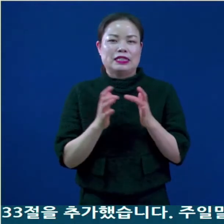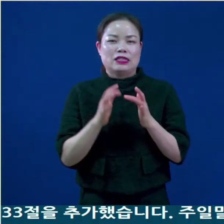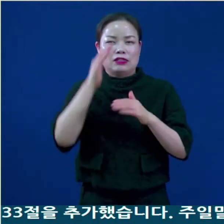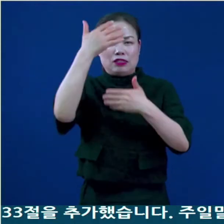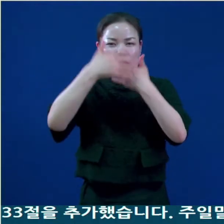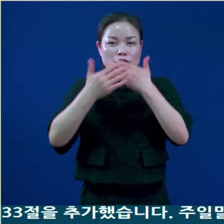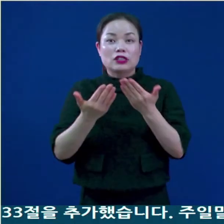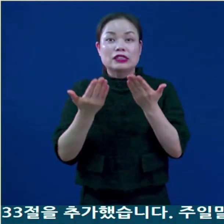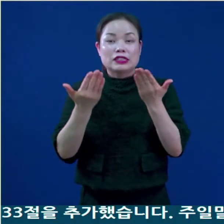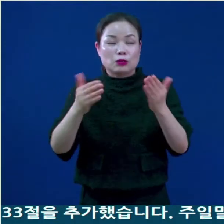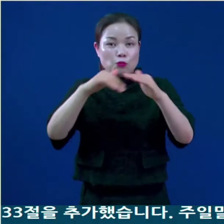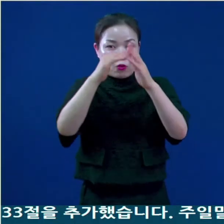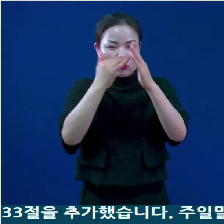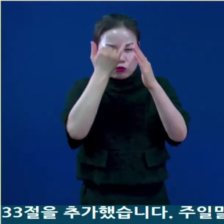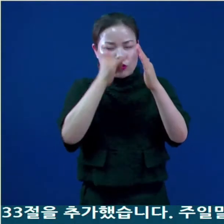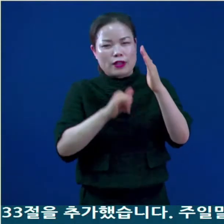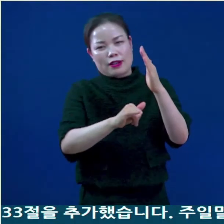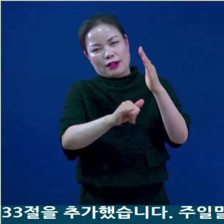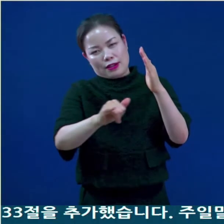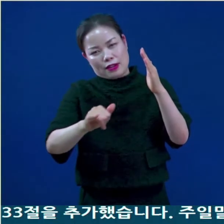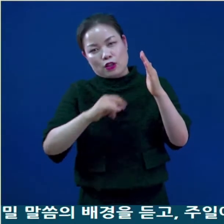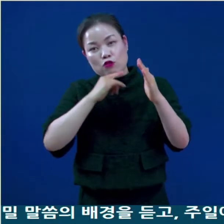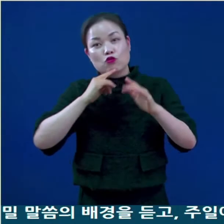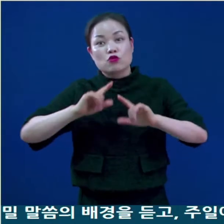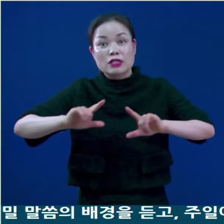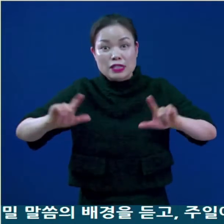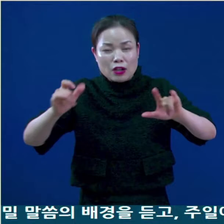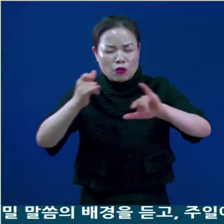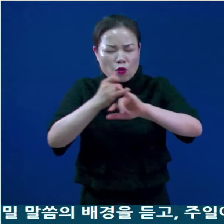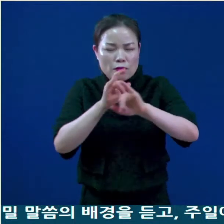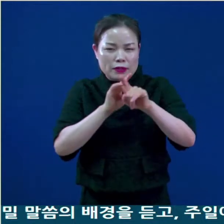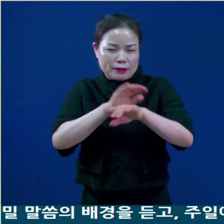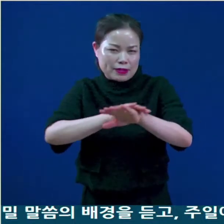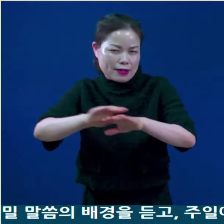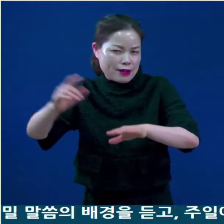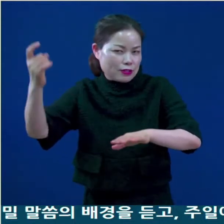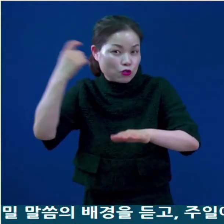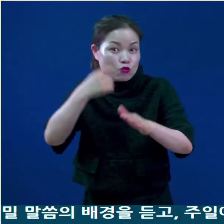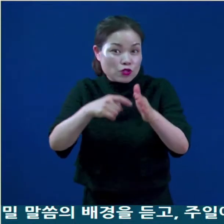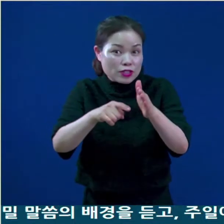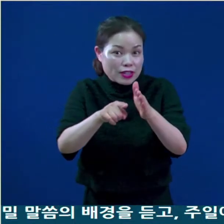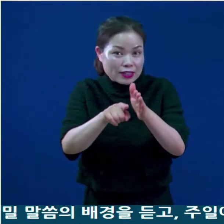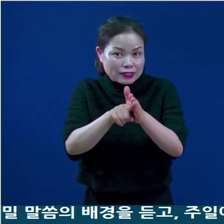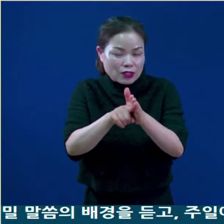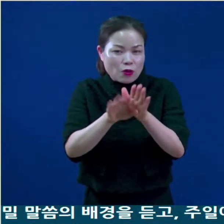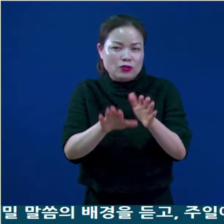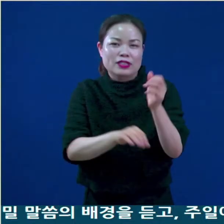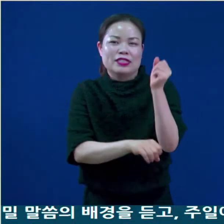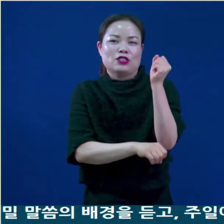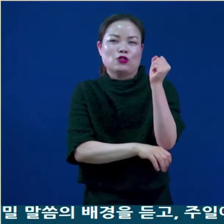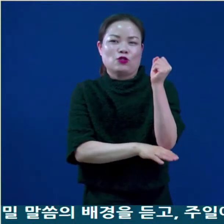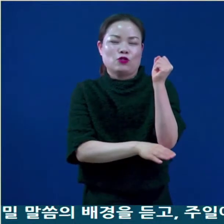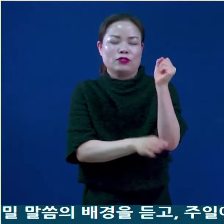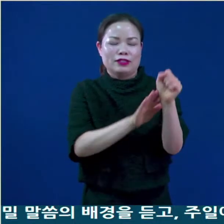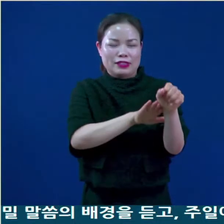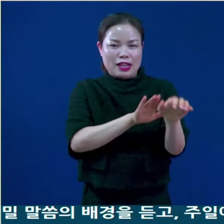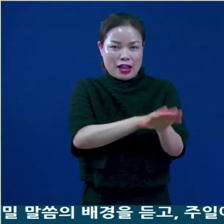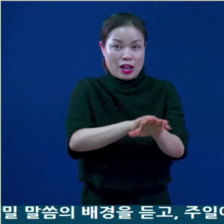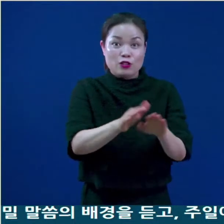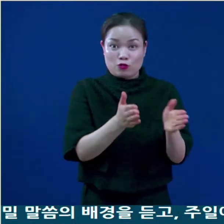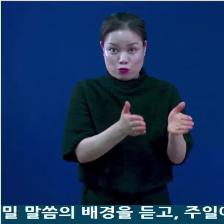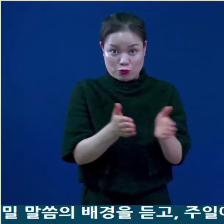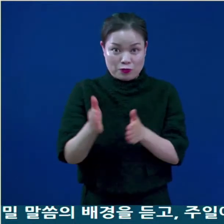예배드리는 모든 우리 충현의 가족들은 주일날 말씀을 잘 듣기 위해서 오늘 말씀으로 기초를 잘